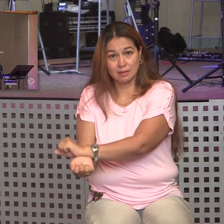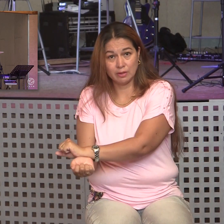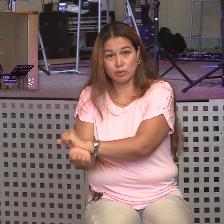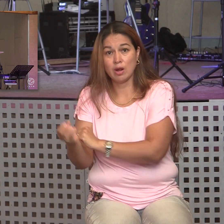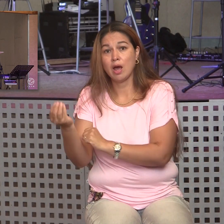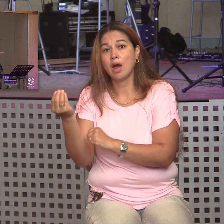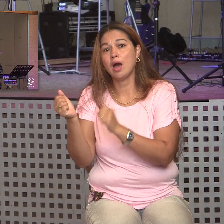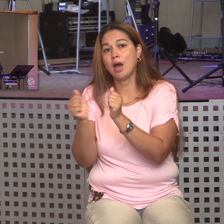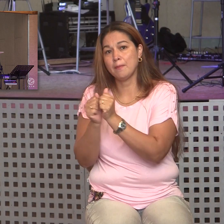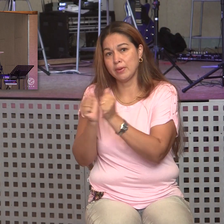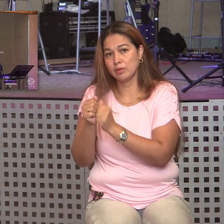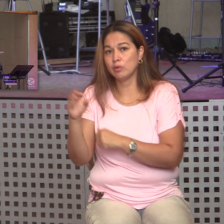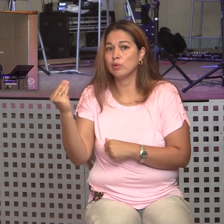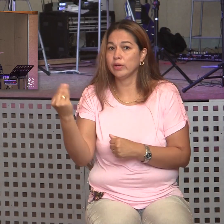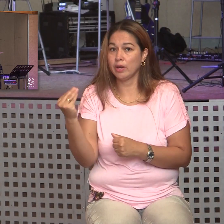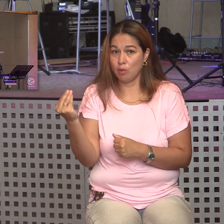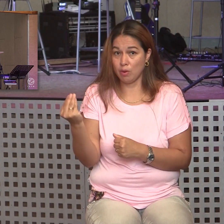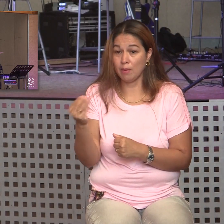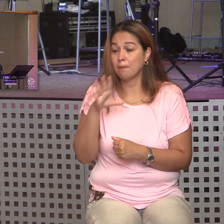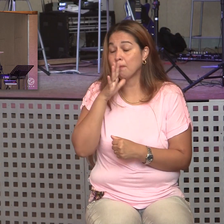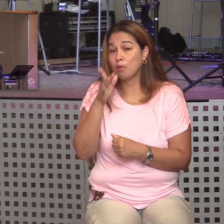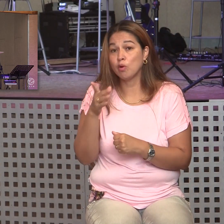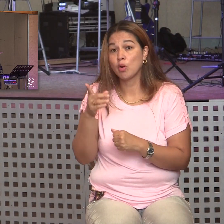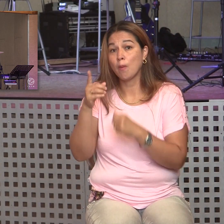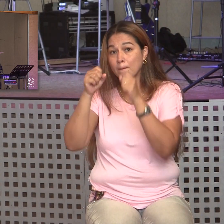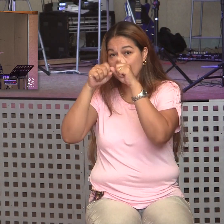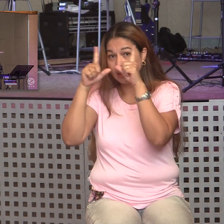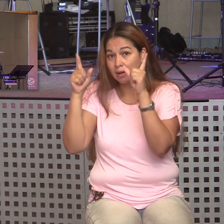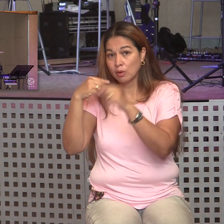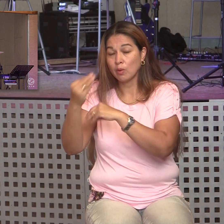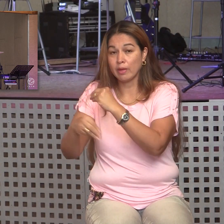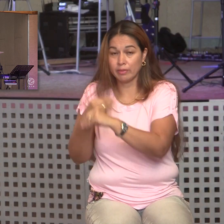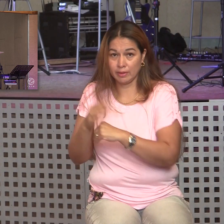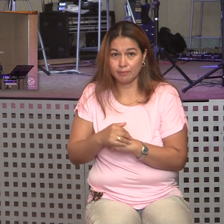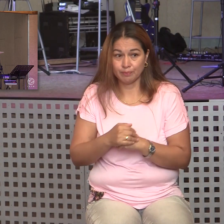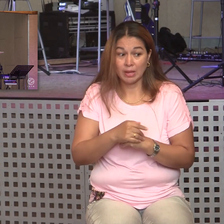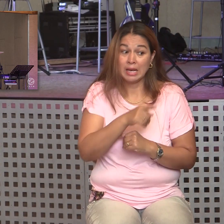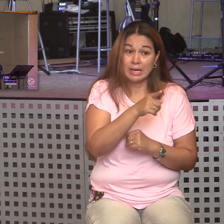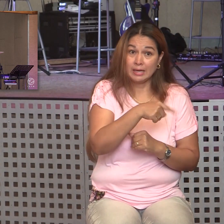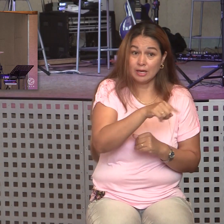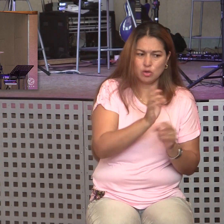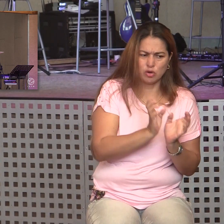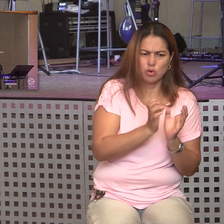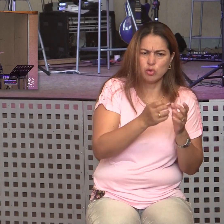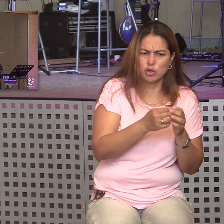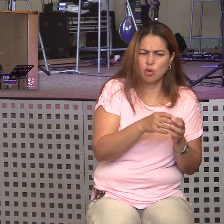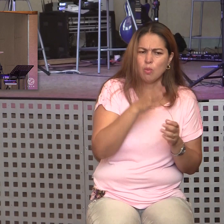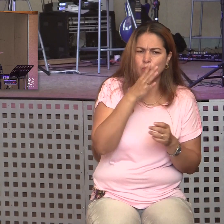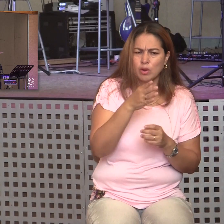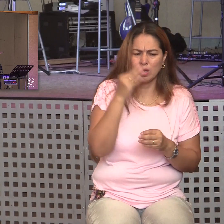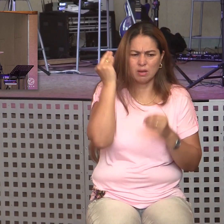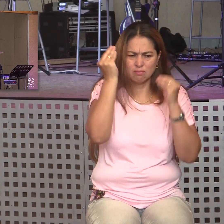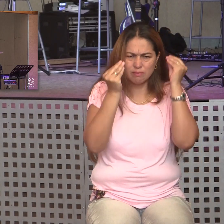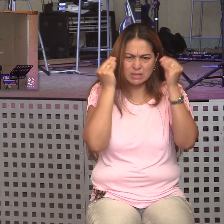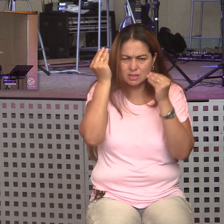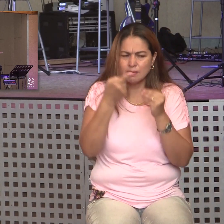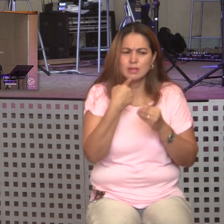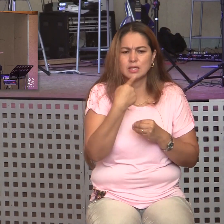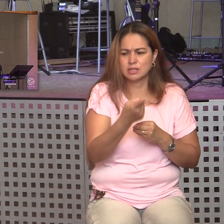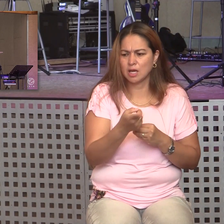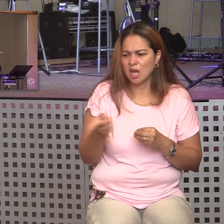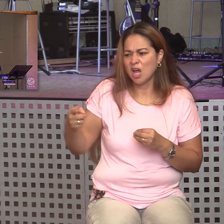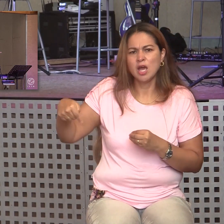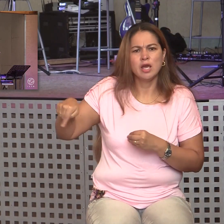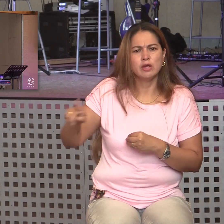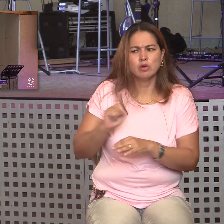también, para indagar a ver con qué autoridad ellos han hecho lo que han hecho. Lo que pasa es que,